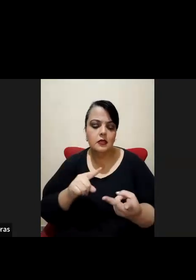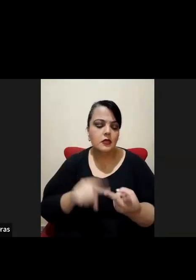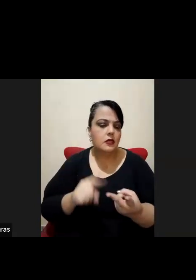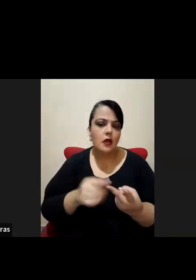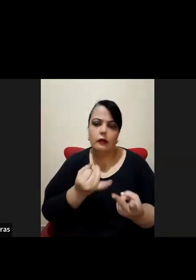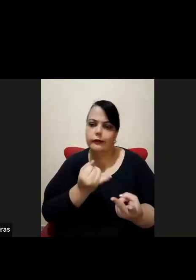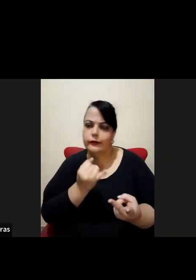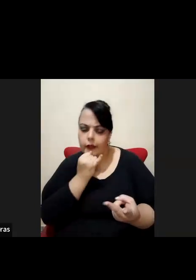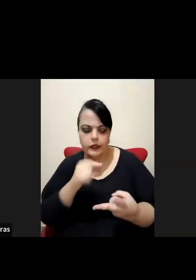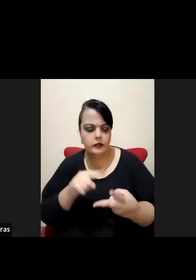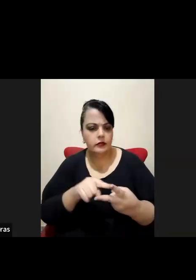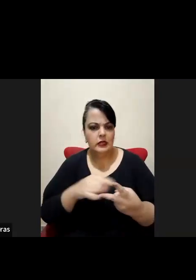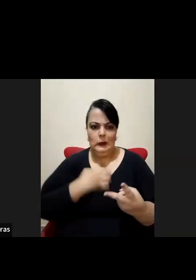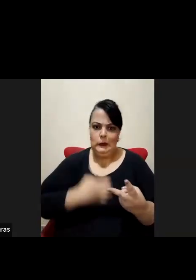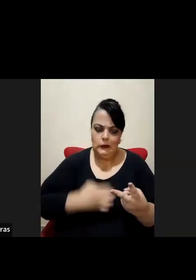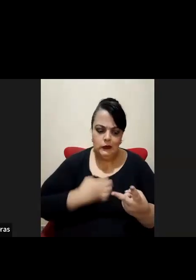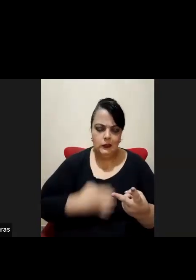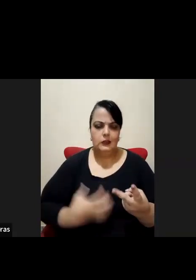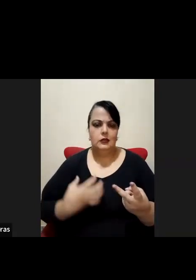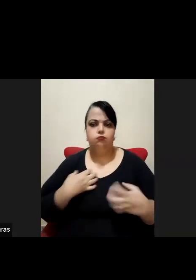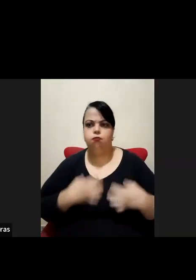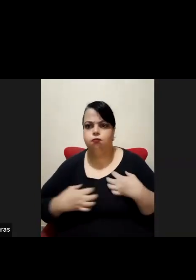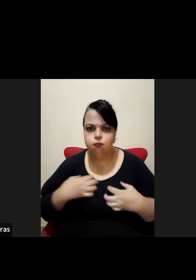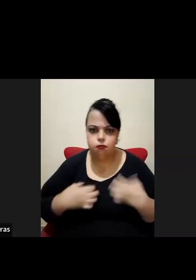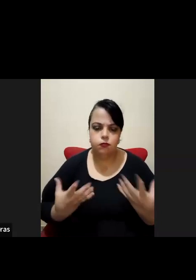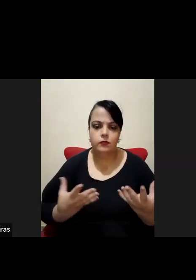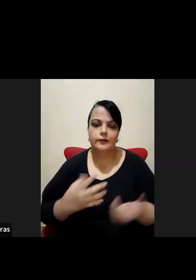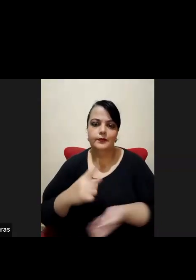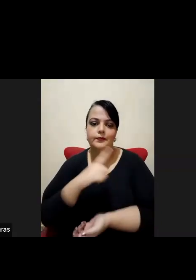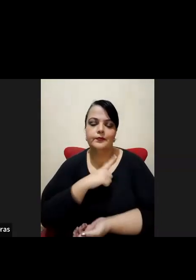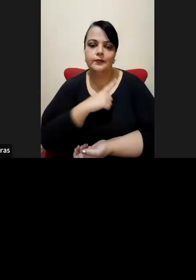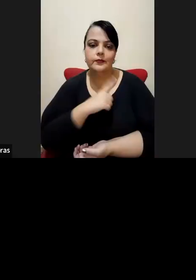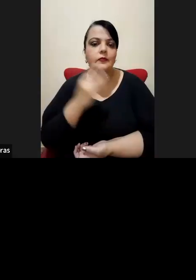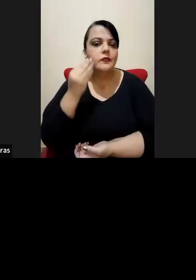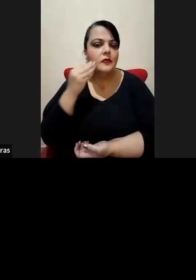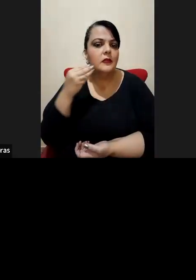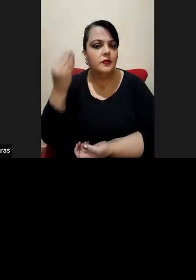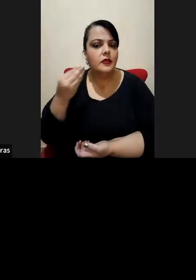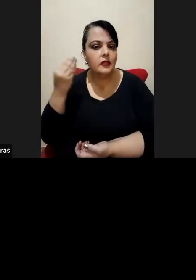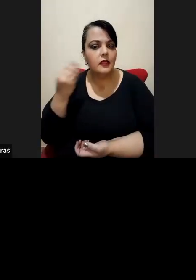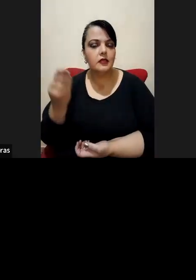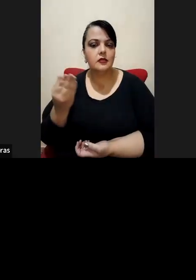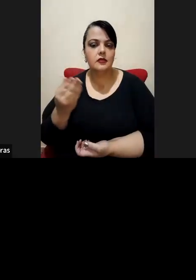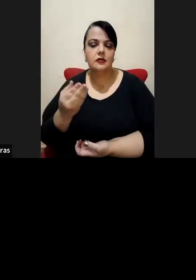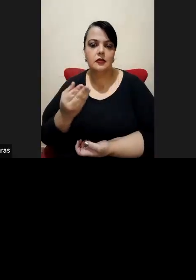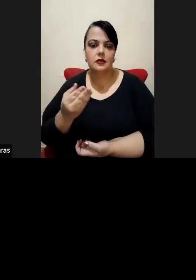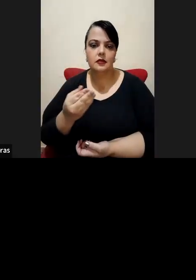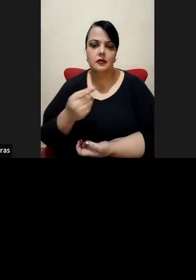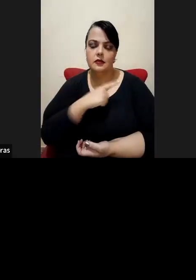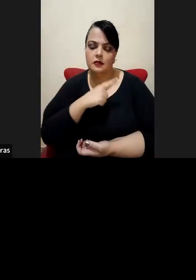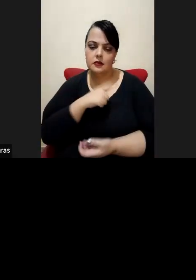da própria raiva, tudo isso ser entendido como uma experiência que também pode ser